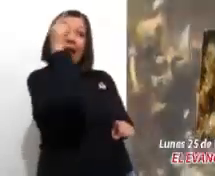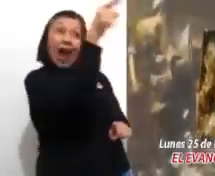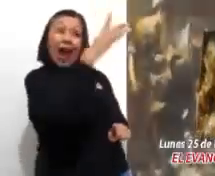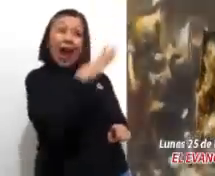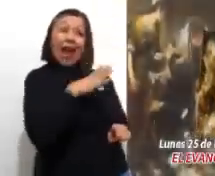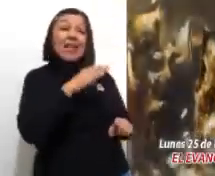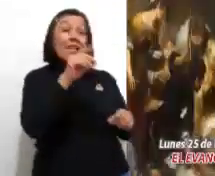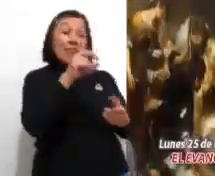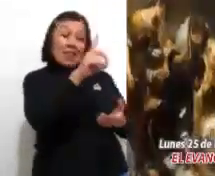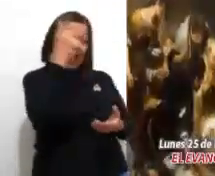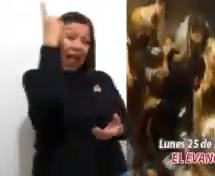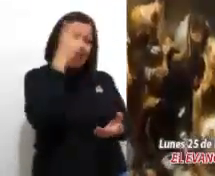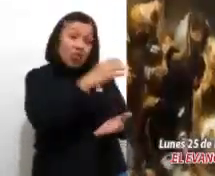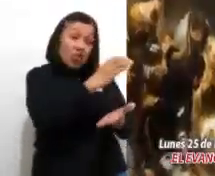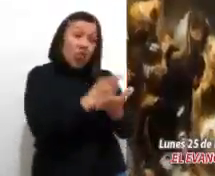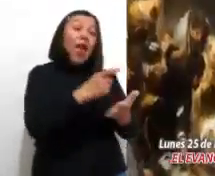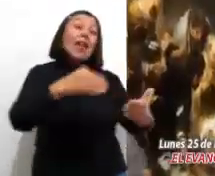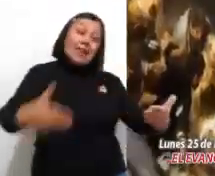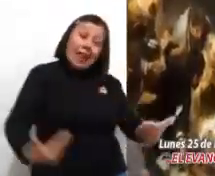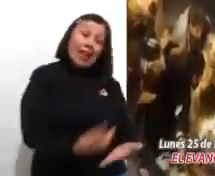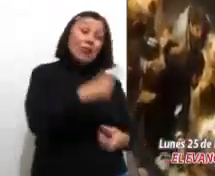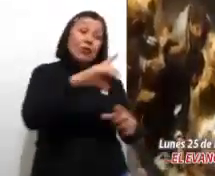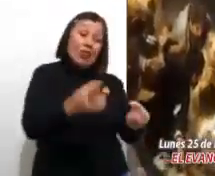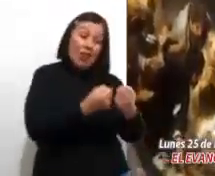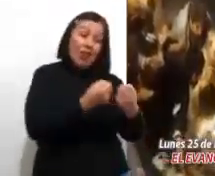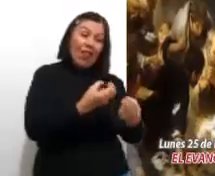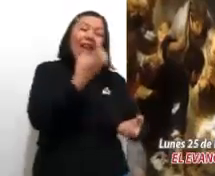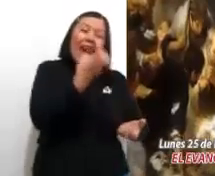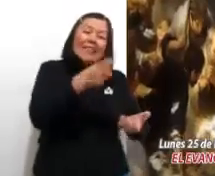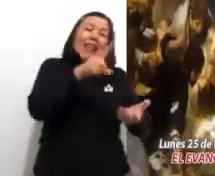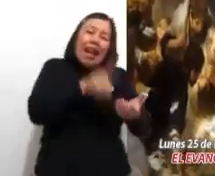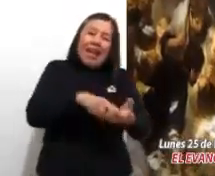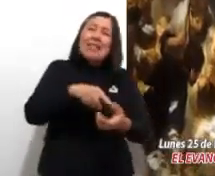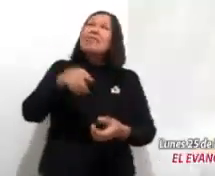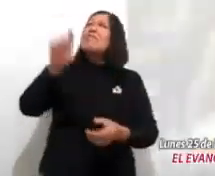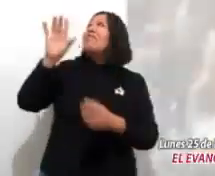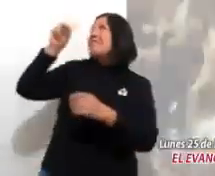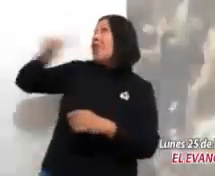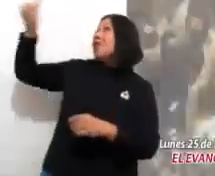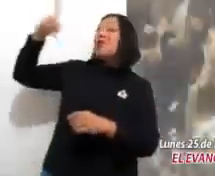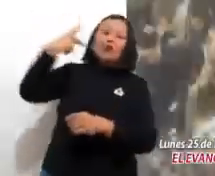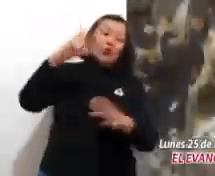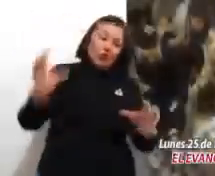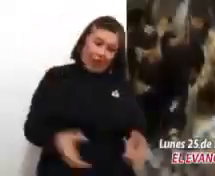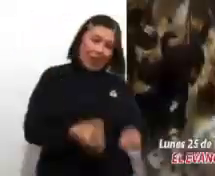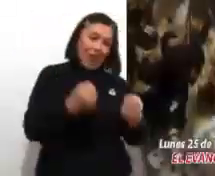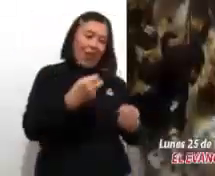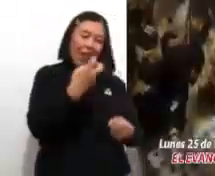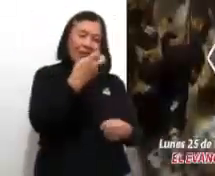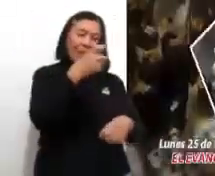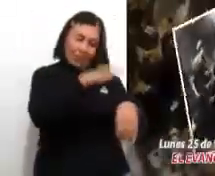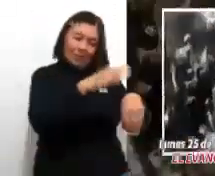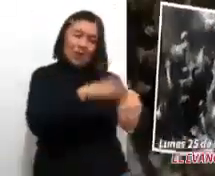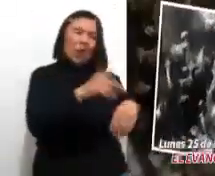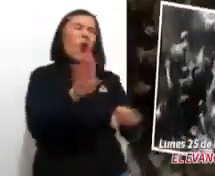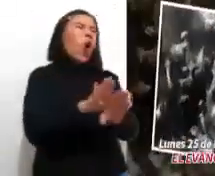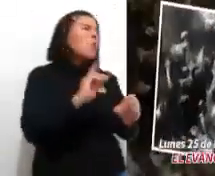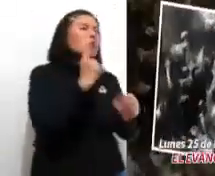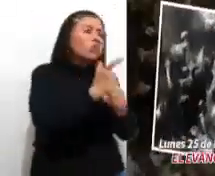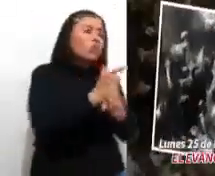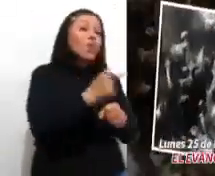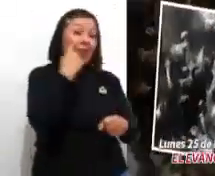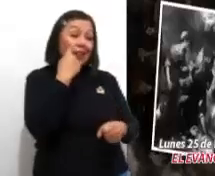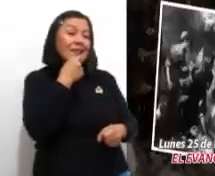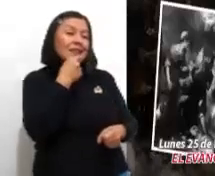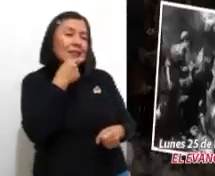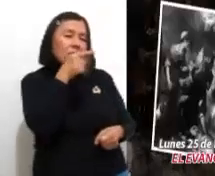un Salvador, que es el Mesías, el Señor. Esto les servirá de señal. El